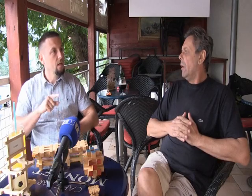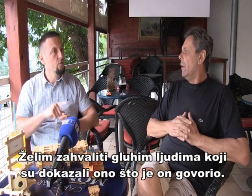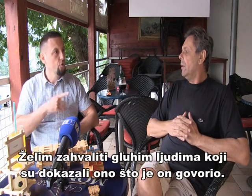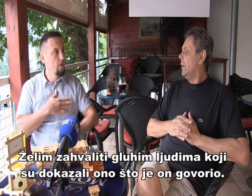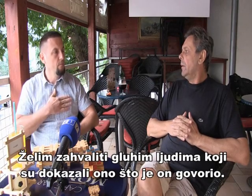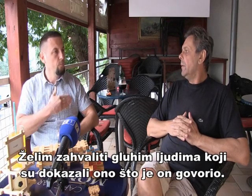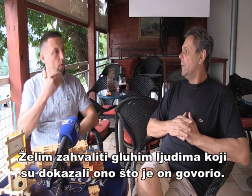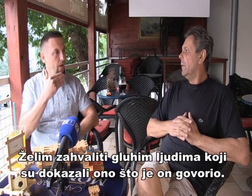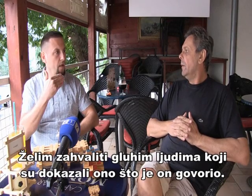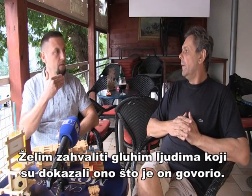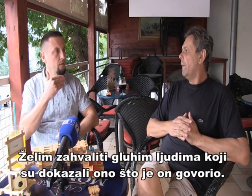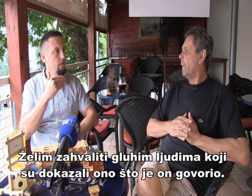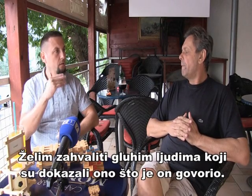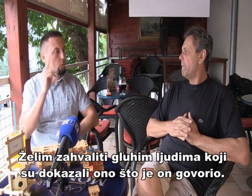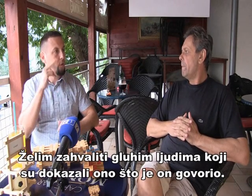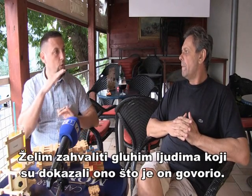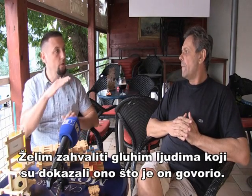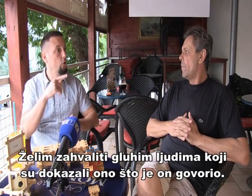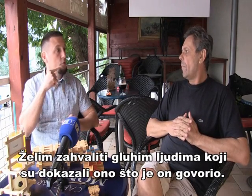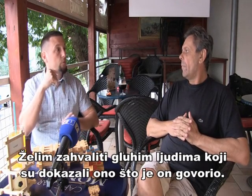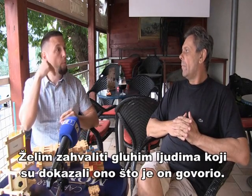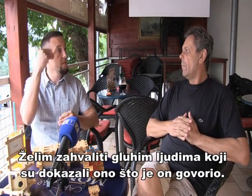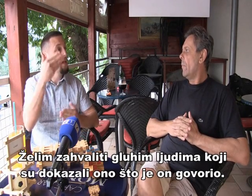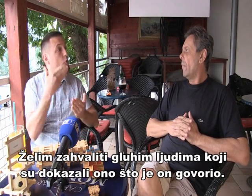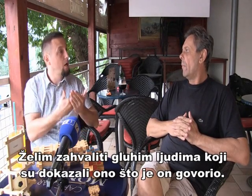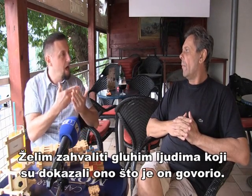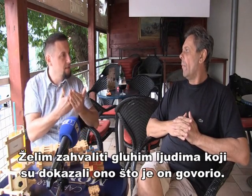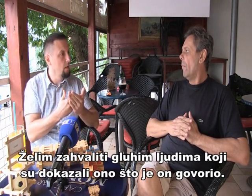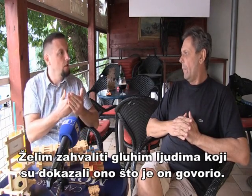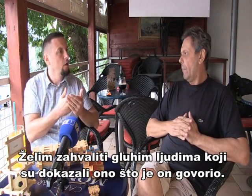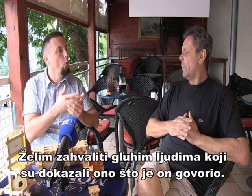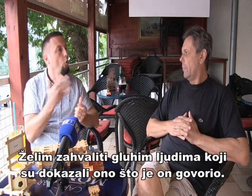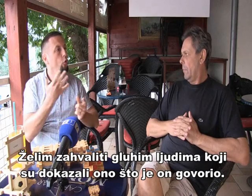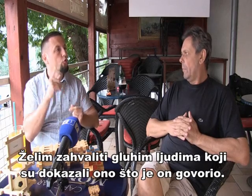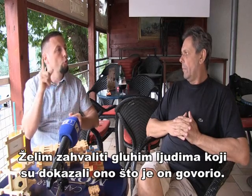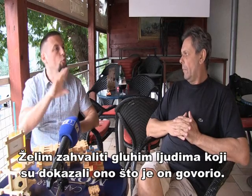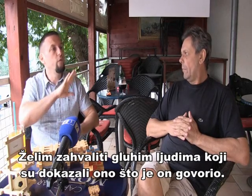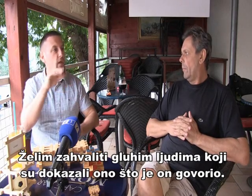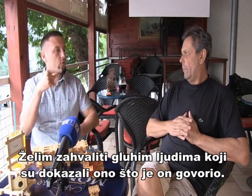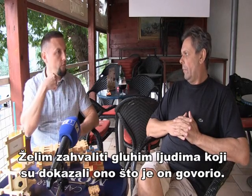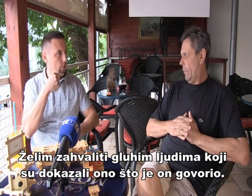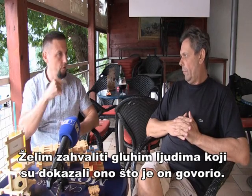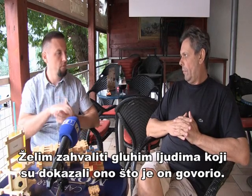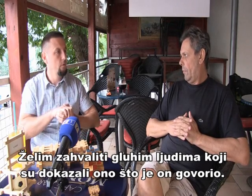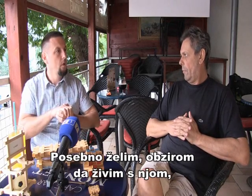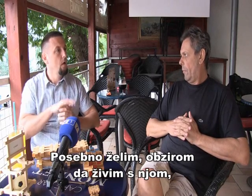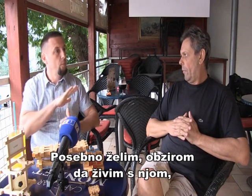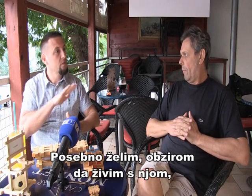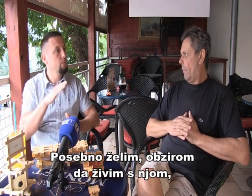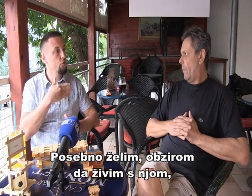isto želim pohvaliti gluhe ljude koji su postali dokazali ono što oni uvijek govorili. Posebno